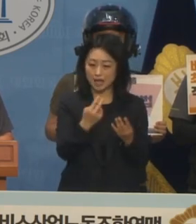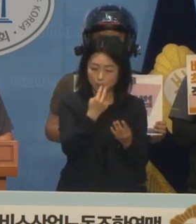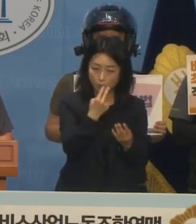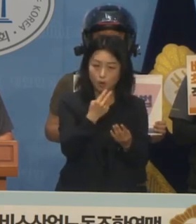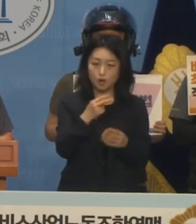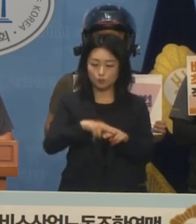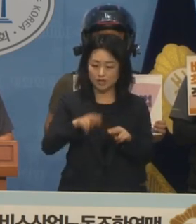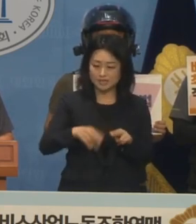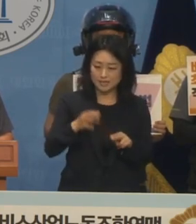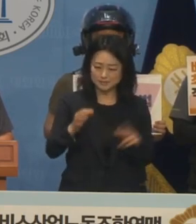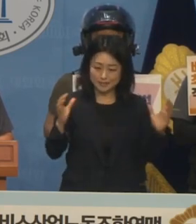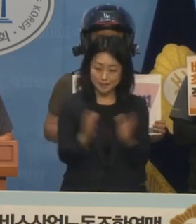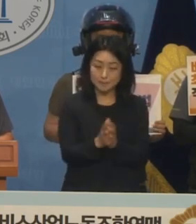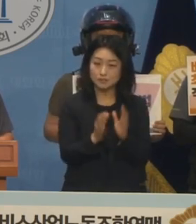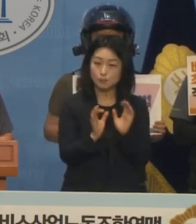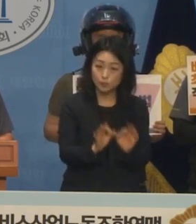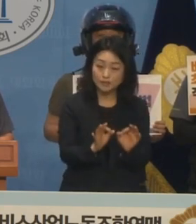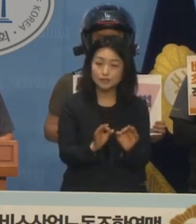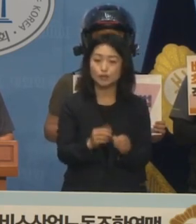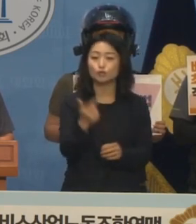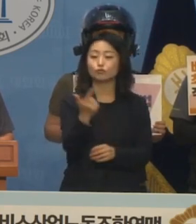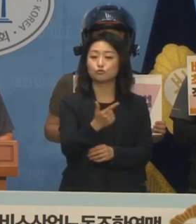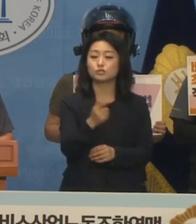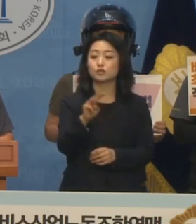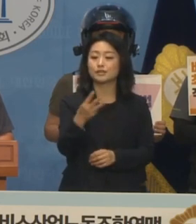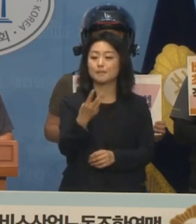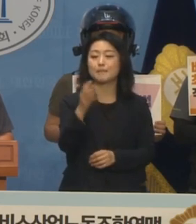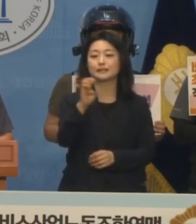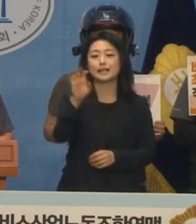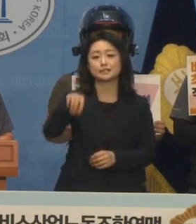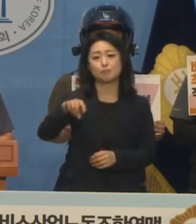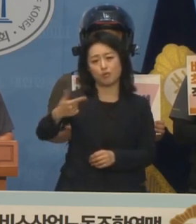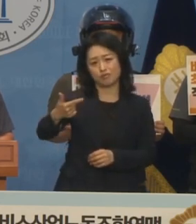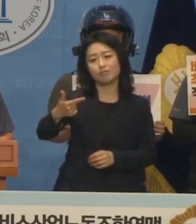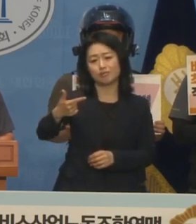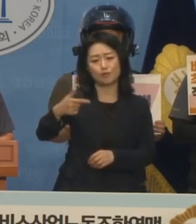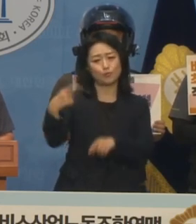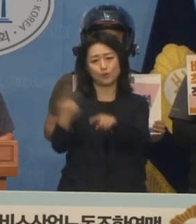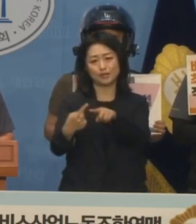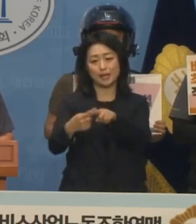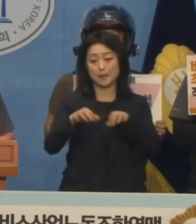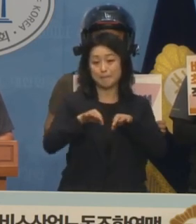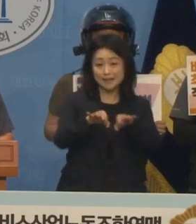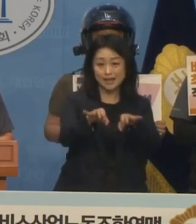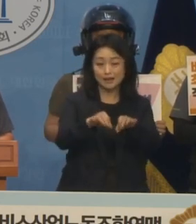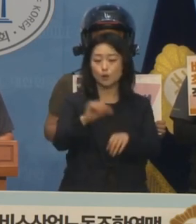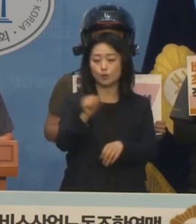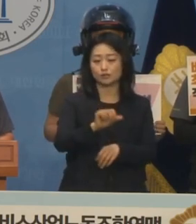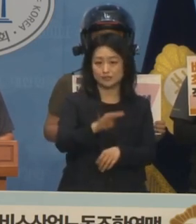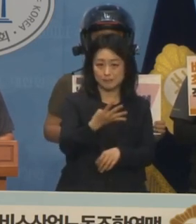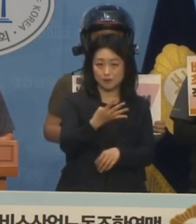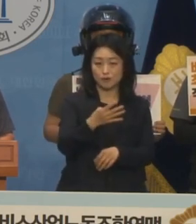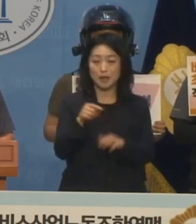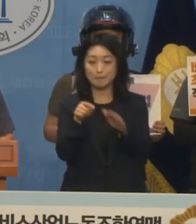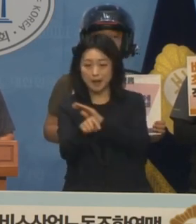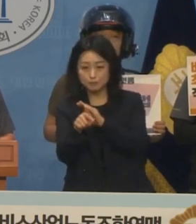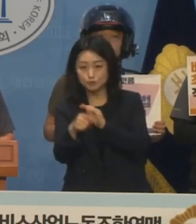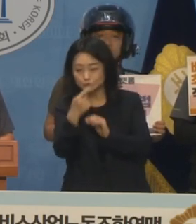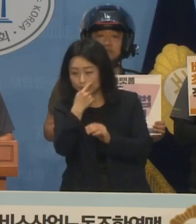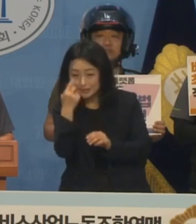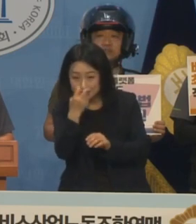명을 대상으로 조사를 진행한 결과 월 평균 수입에서 업무상 비용, 통상적인 노동자라면 지급받는 주휴수당,